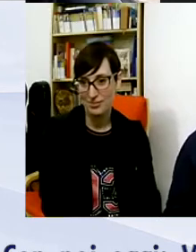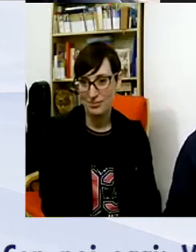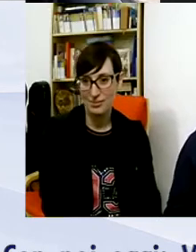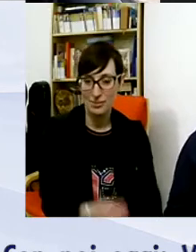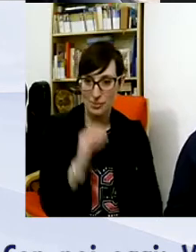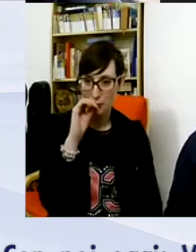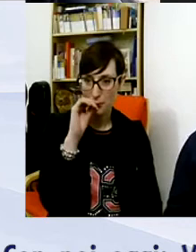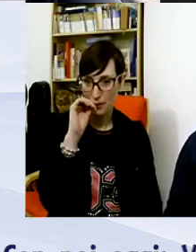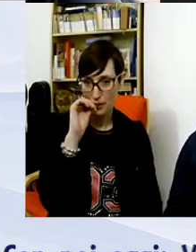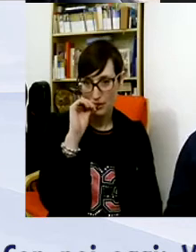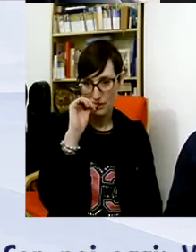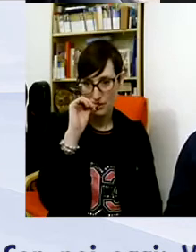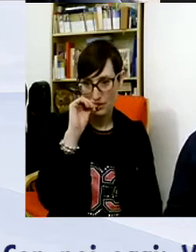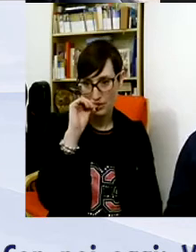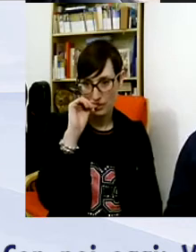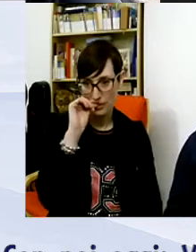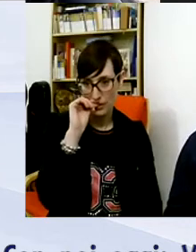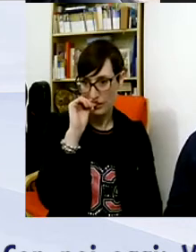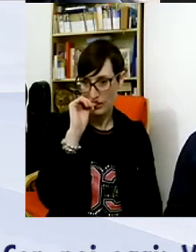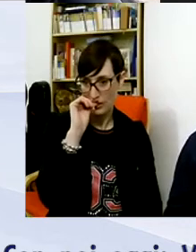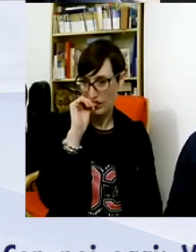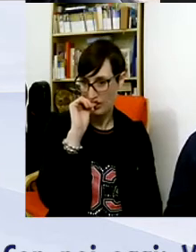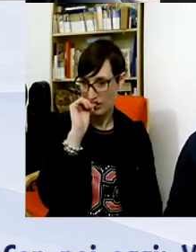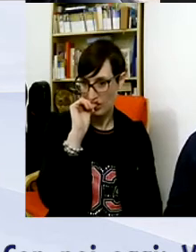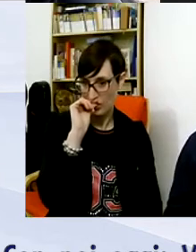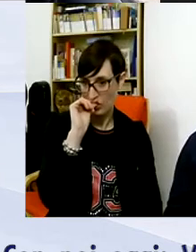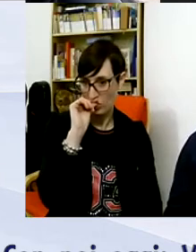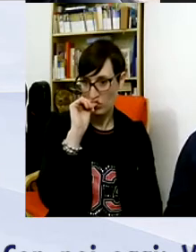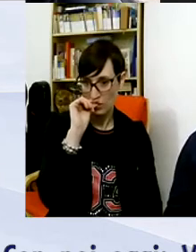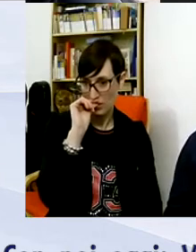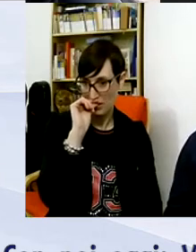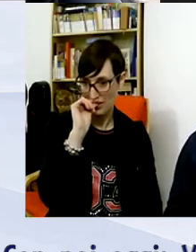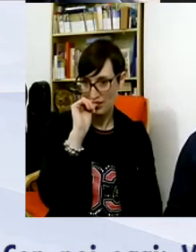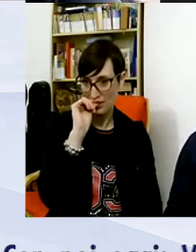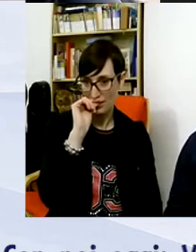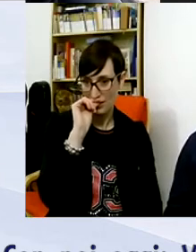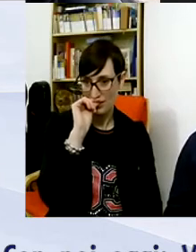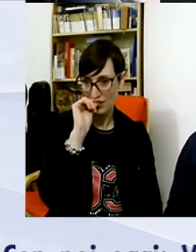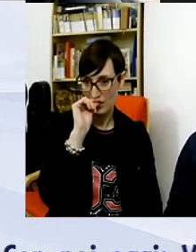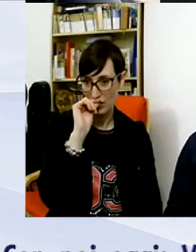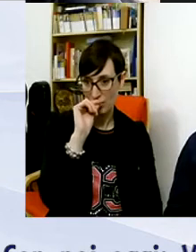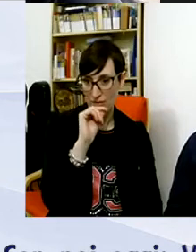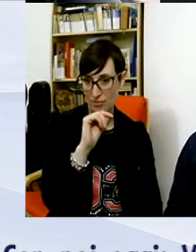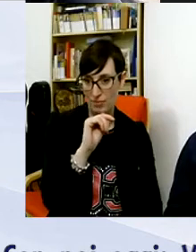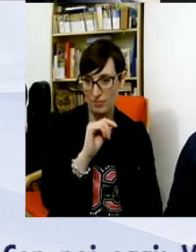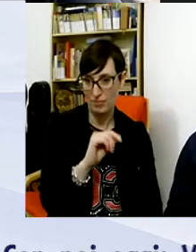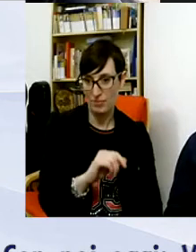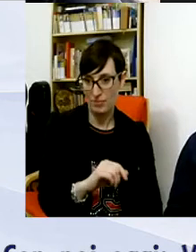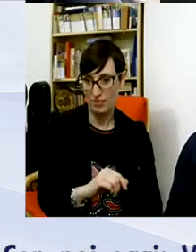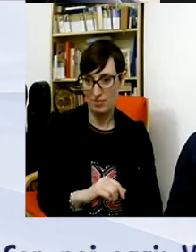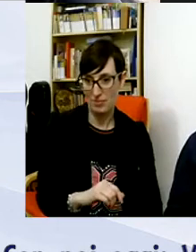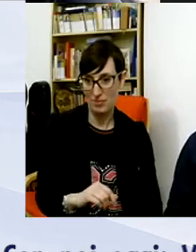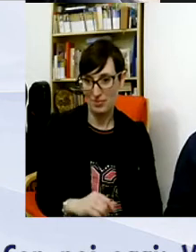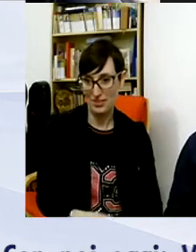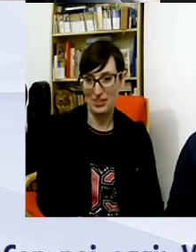Sto veramente male, c'ho un buco nello stomaco. Oh, signore benedetto. Allora, immagino che alla fine di questa puntata tutti andranno in cucina. Io spero che